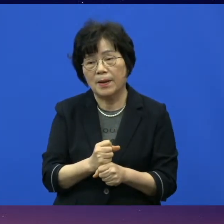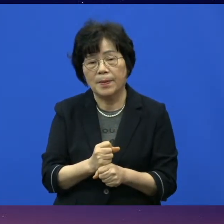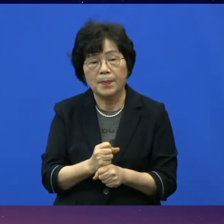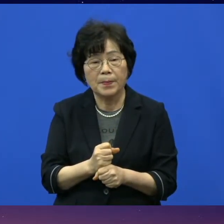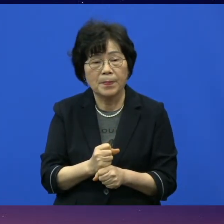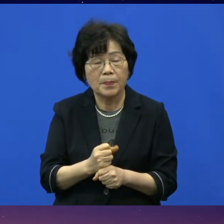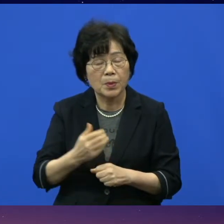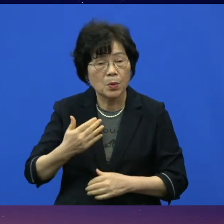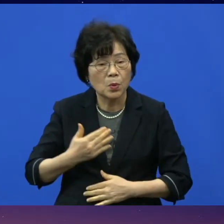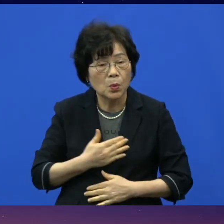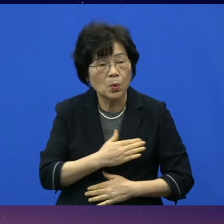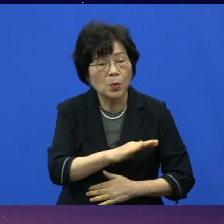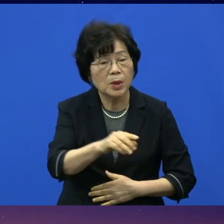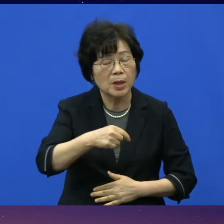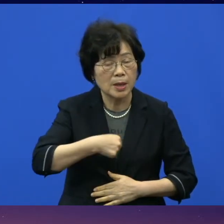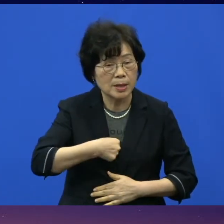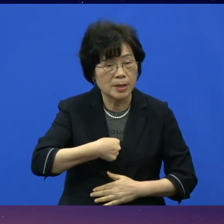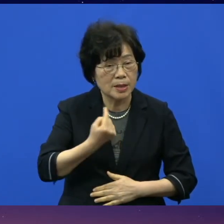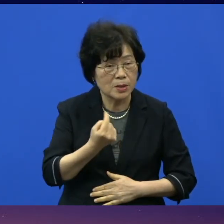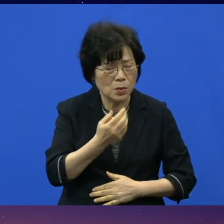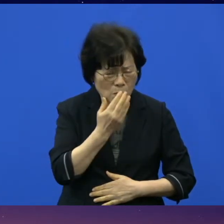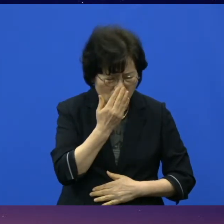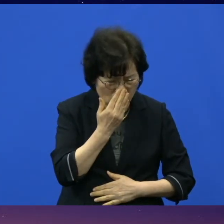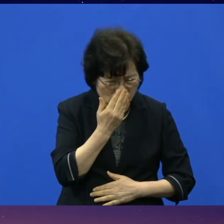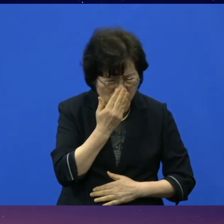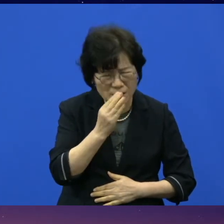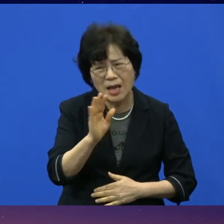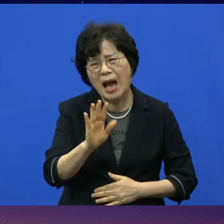여러분, 우리는 스스로 낮추려고 하지 않습니다.